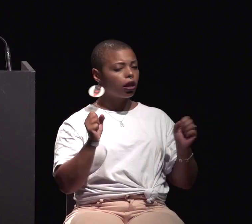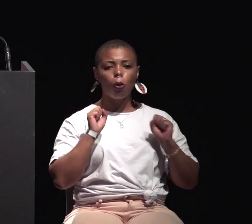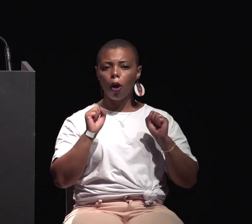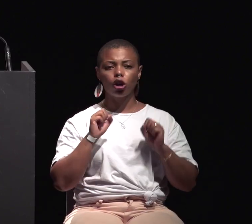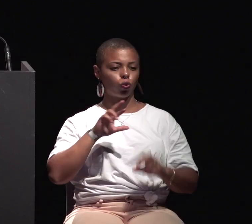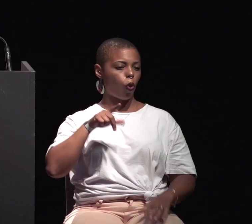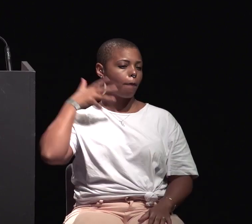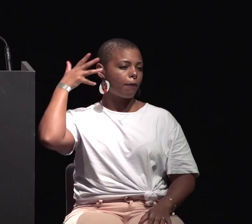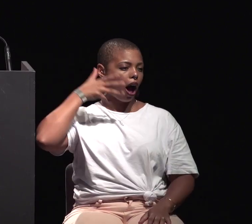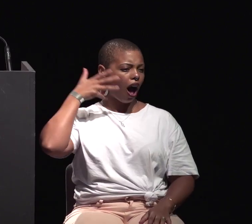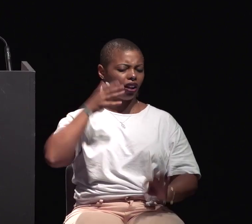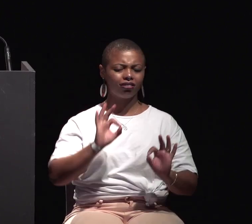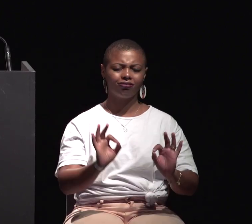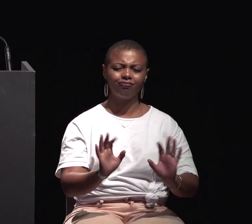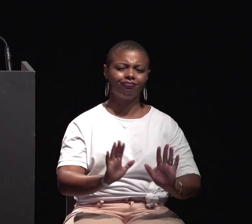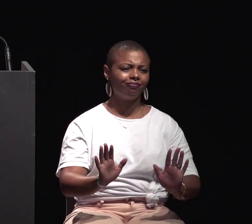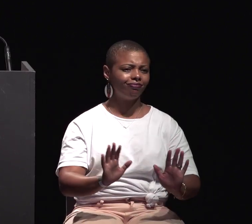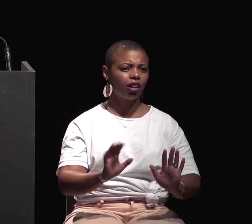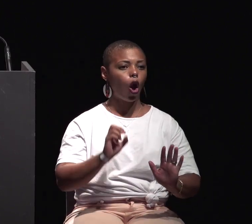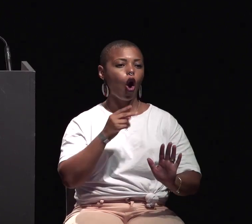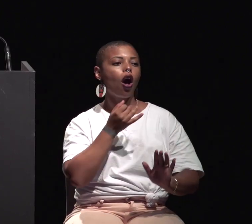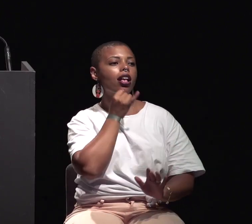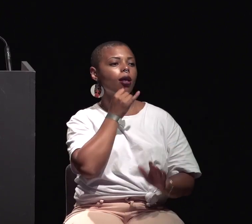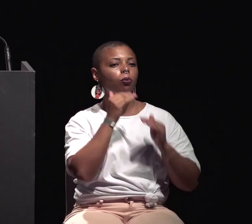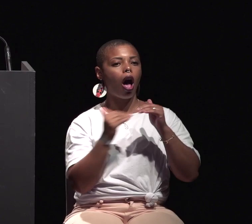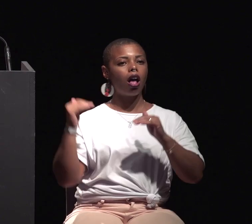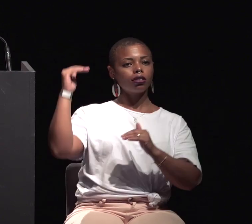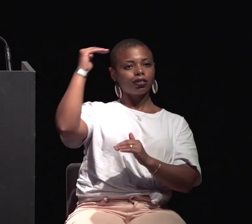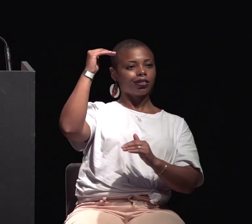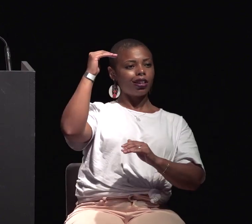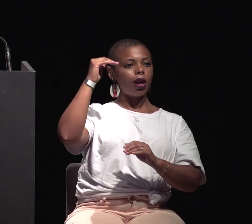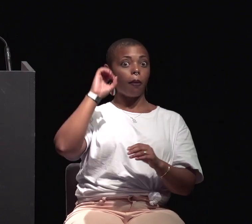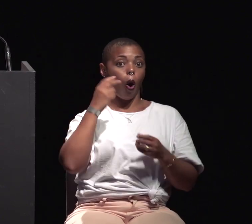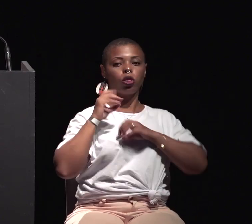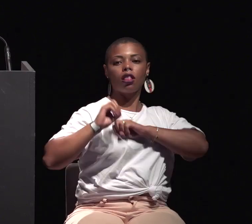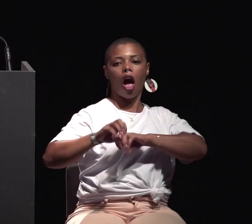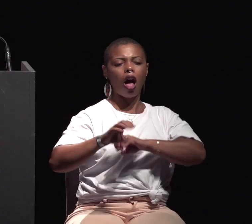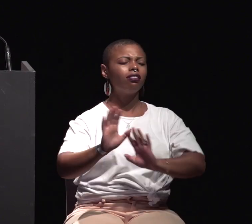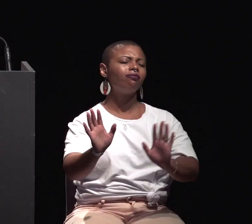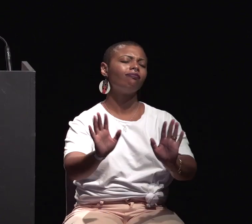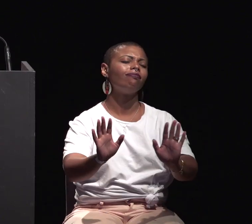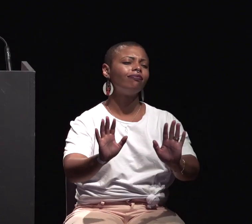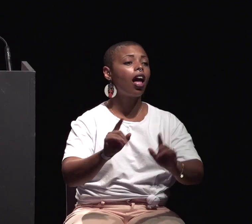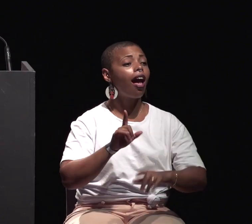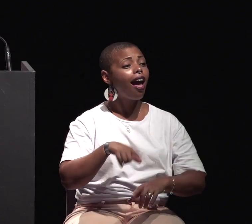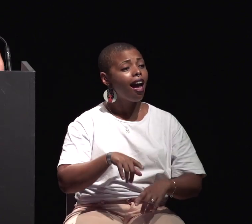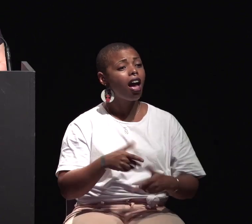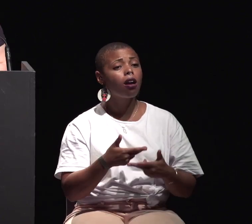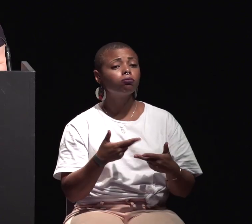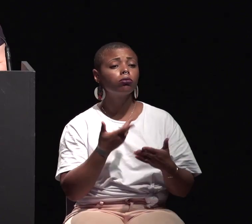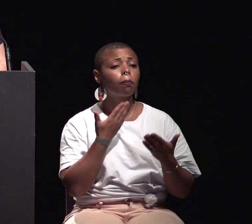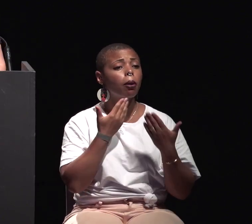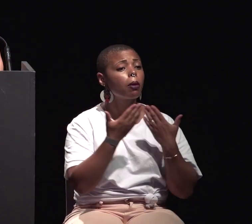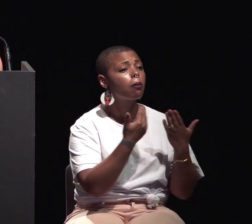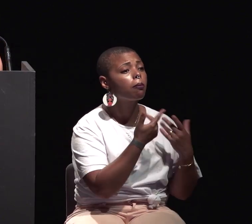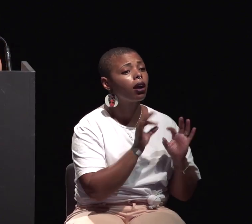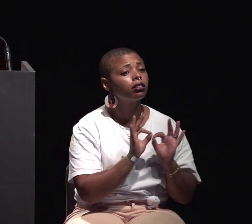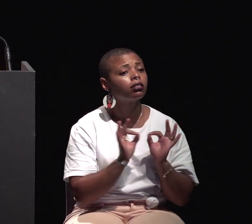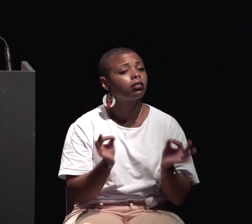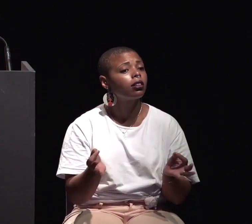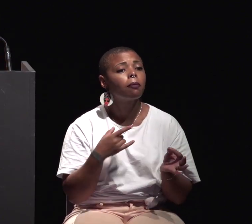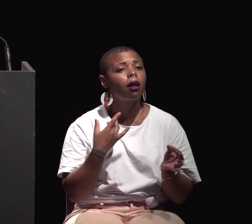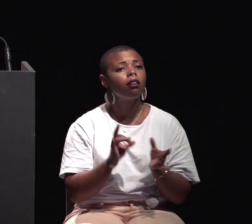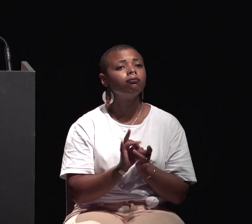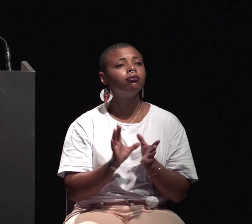palestra, uma mesa com hierarquias ou uma aula, mas uma conversa da forma mais